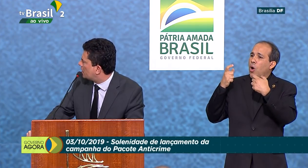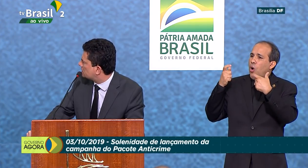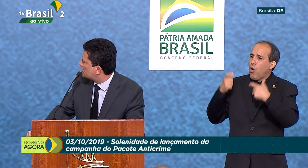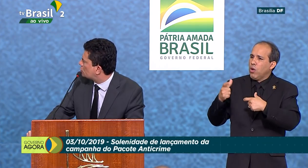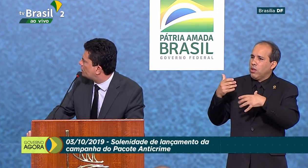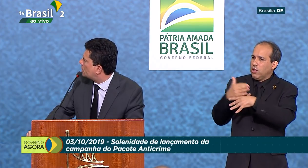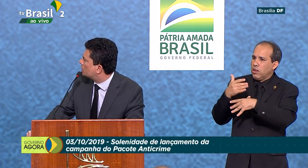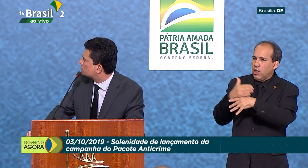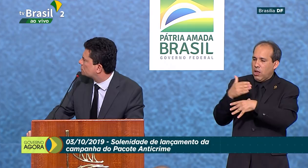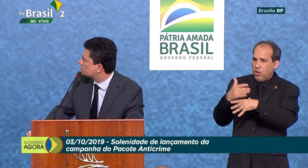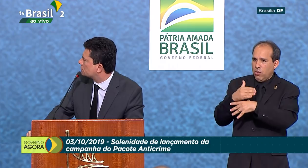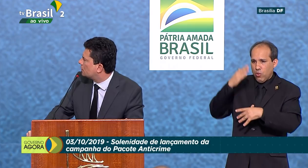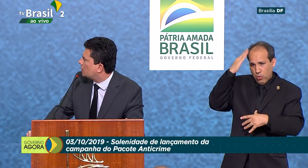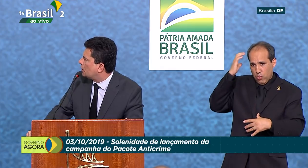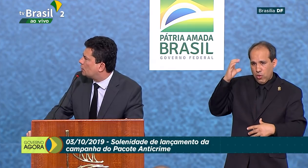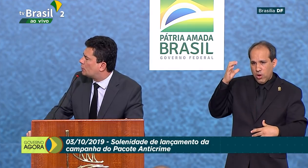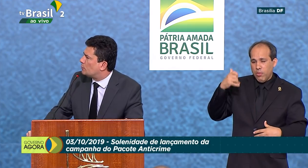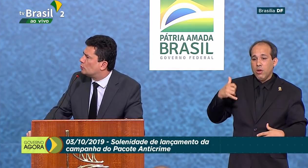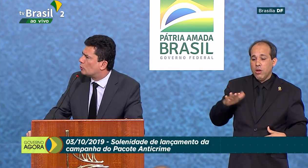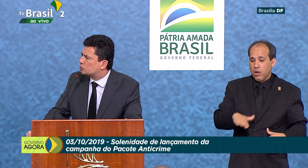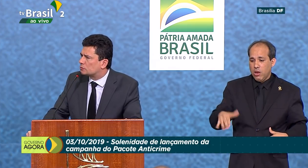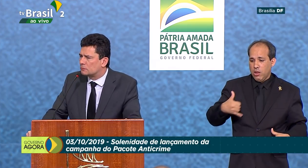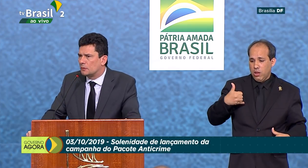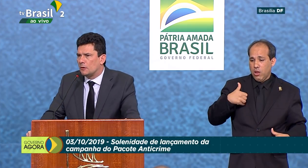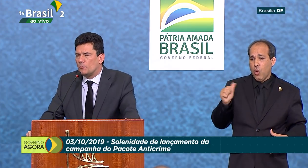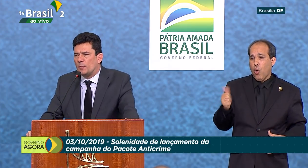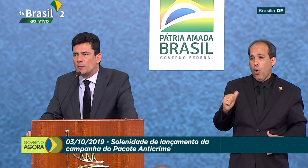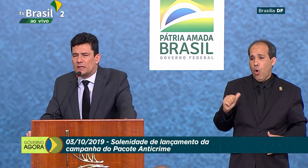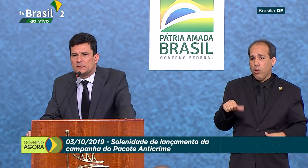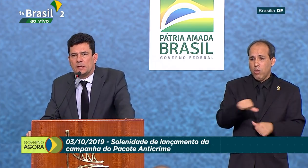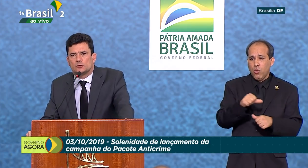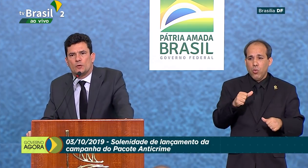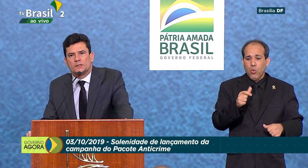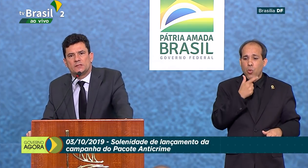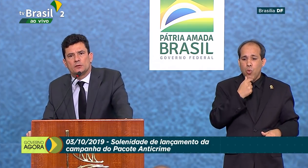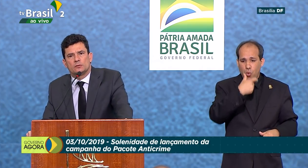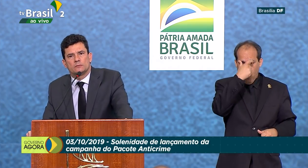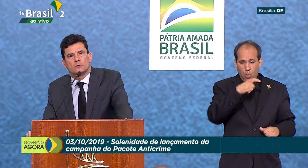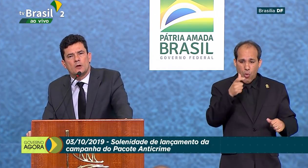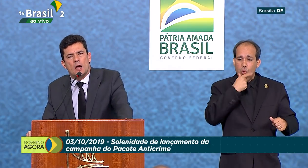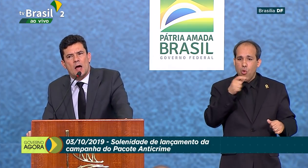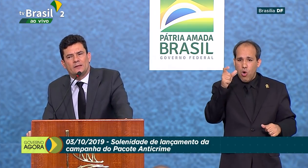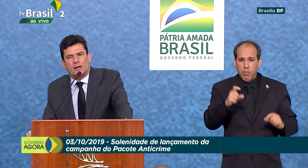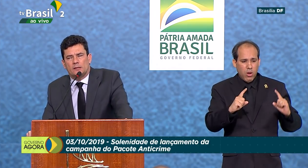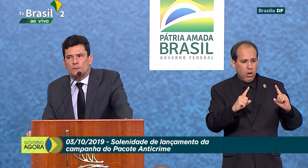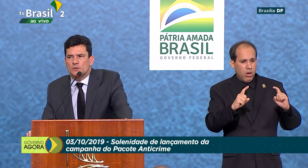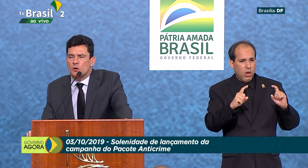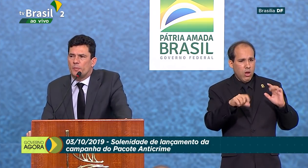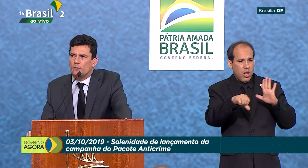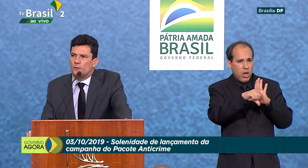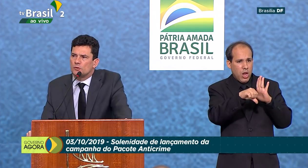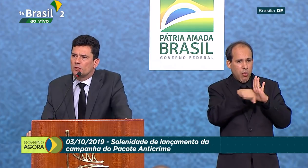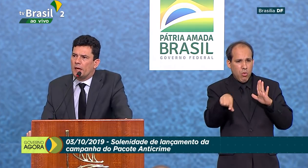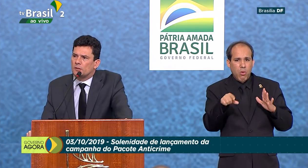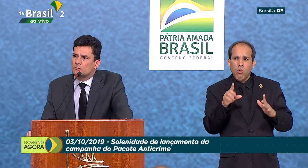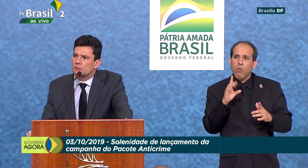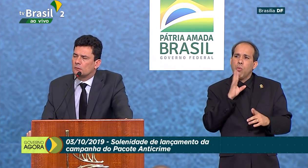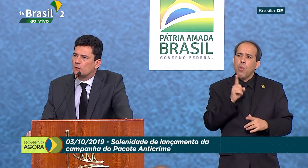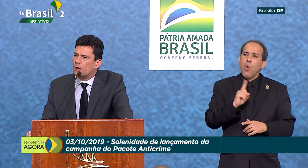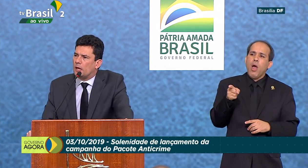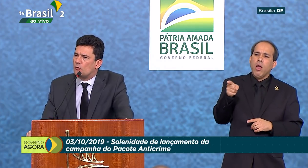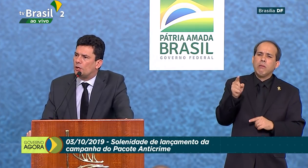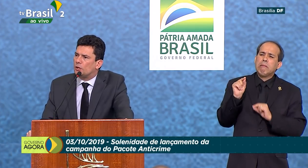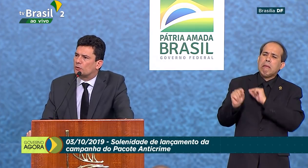de uma criança de 9 anos, e que o criminoso permanecia desconhecido até que teve o seu perfil